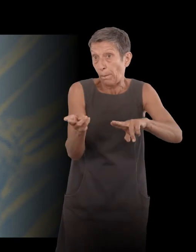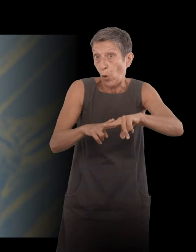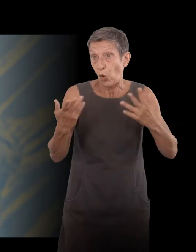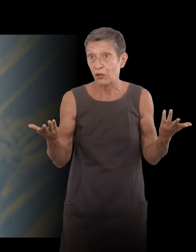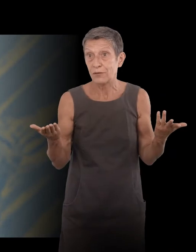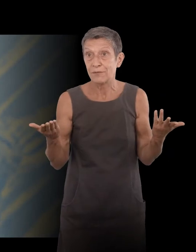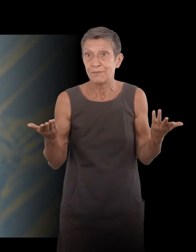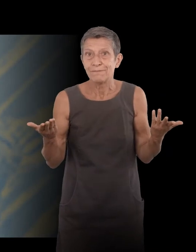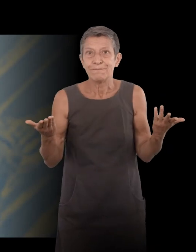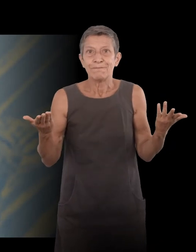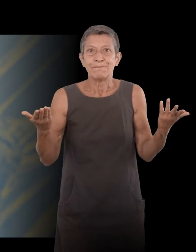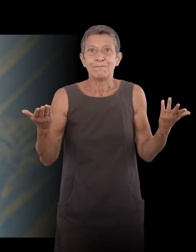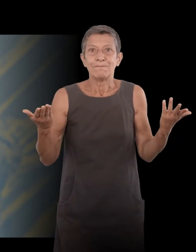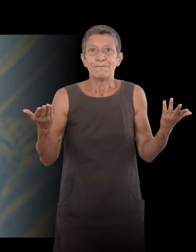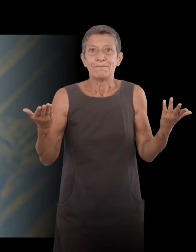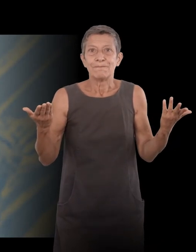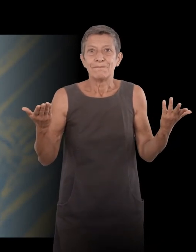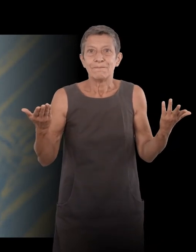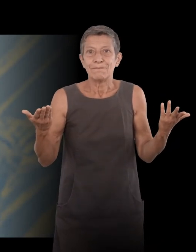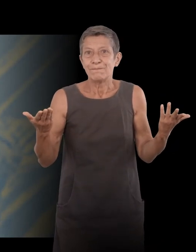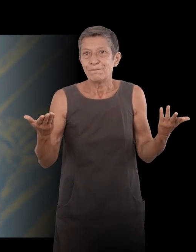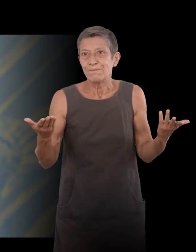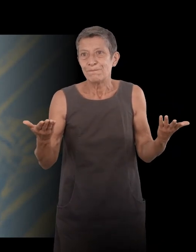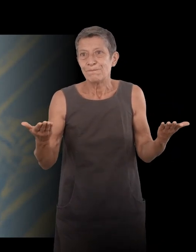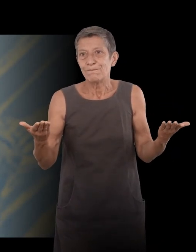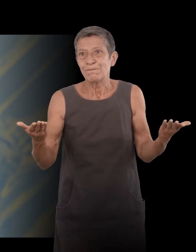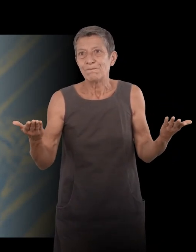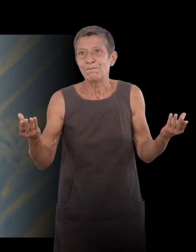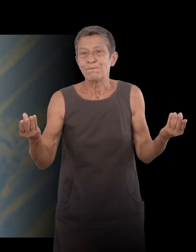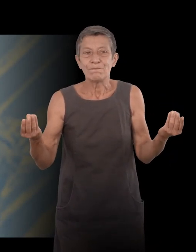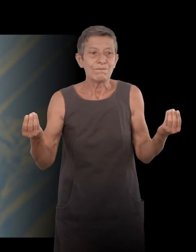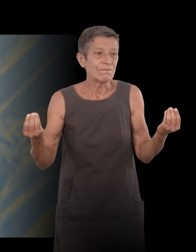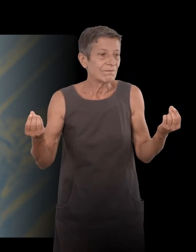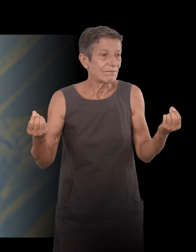And it's for... We can't make it revivere,